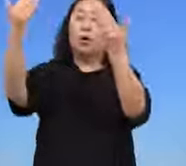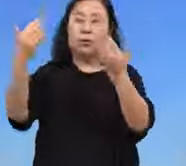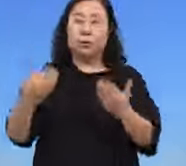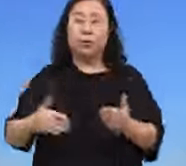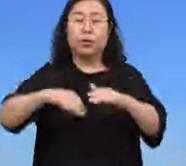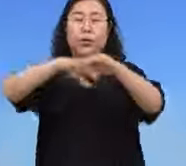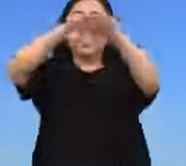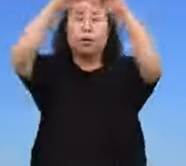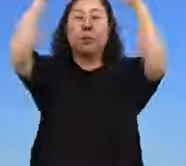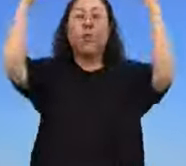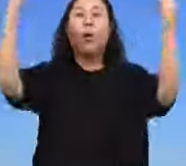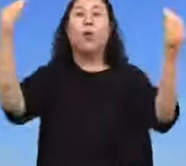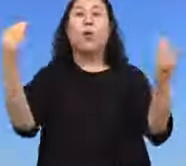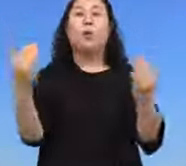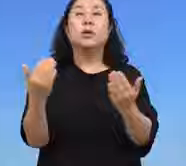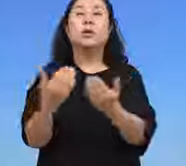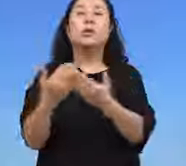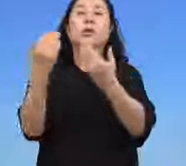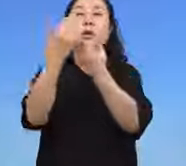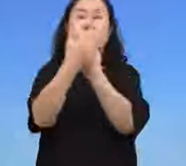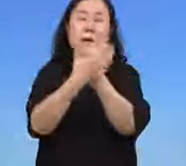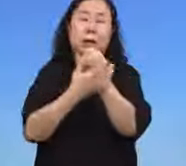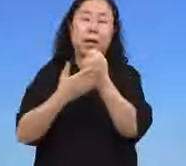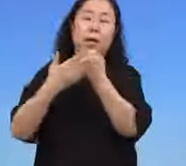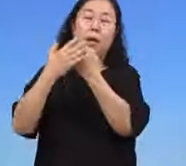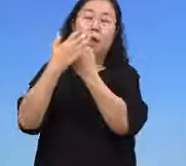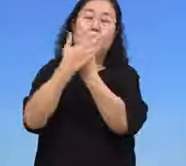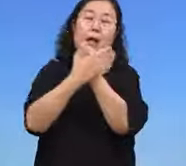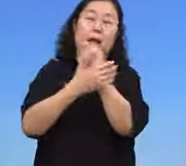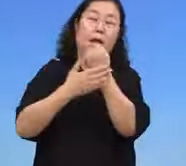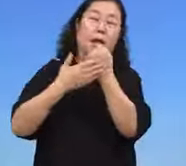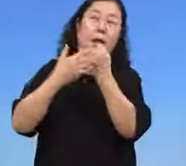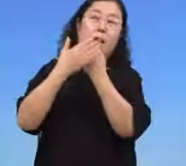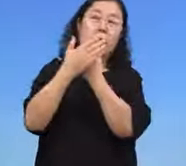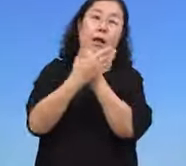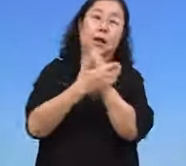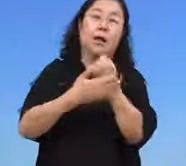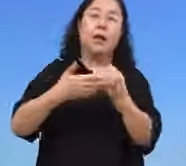주께서 주신 모든 은혜,